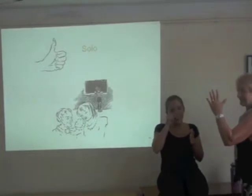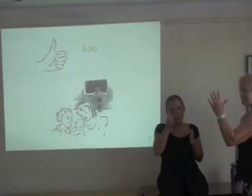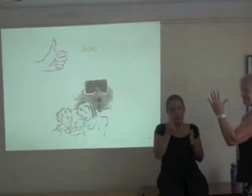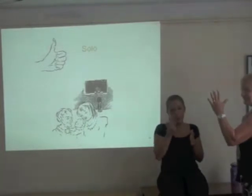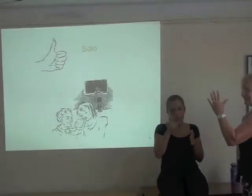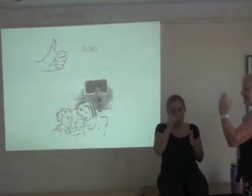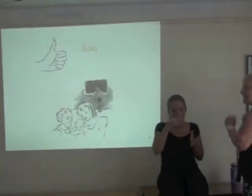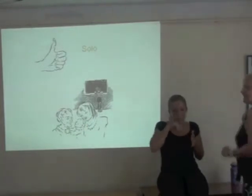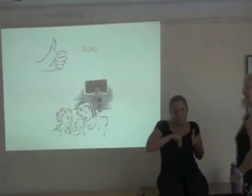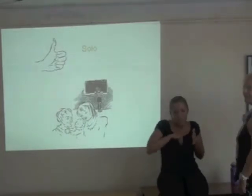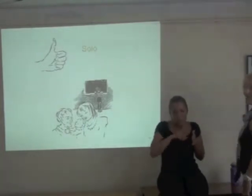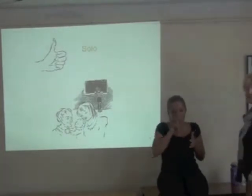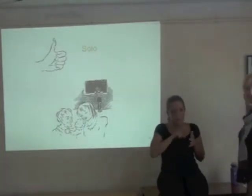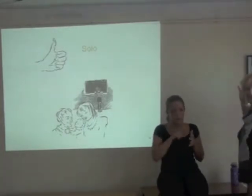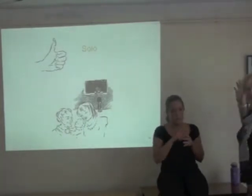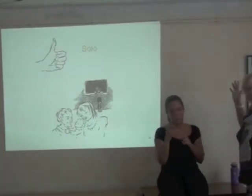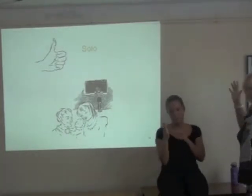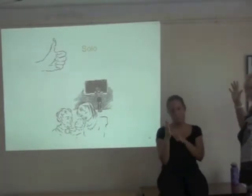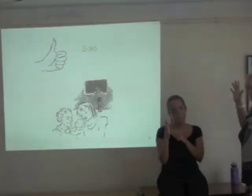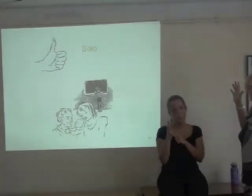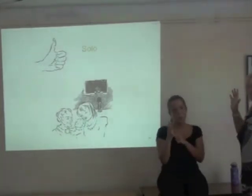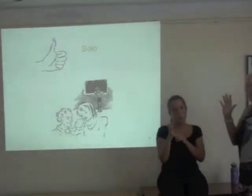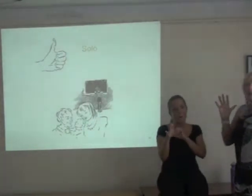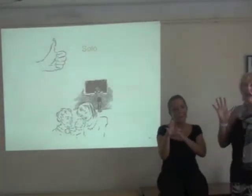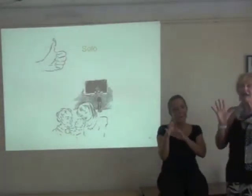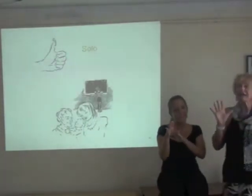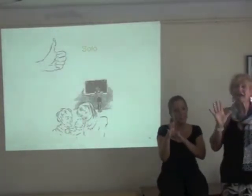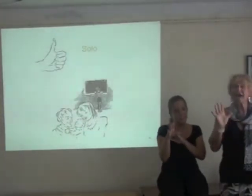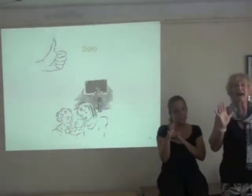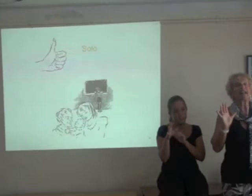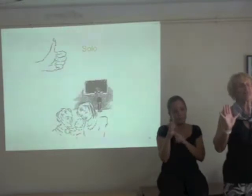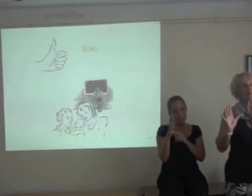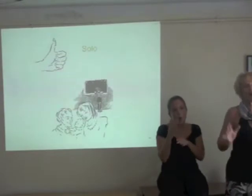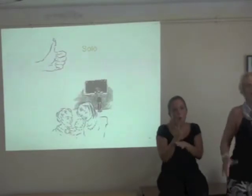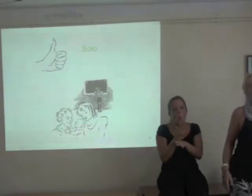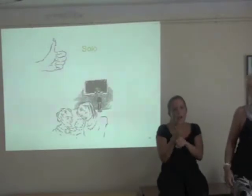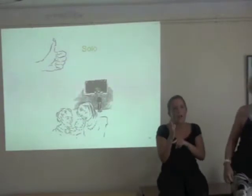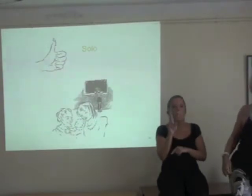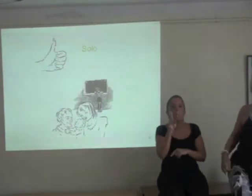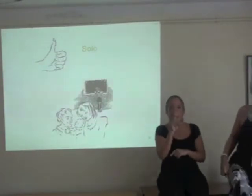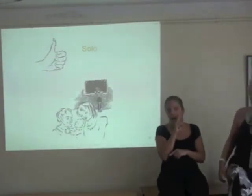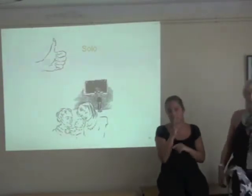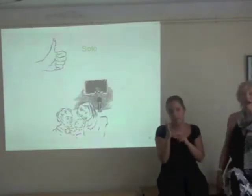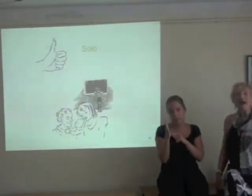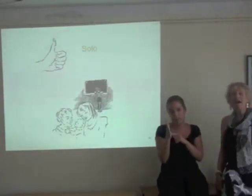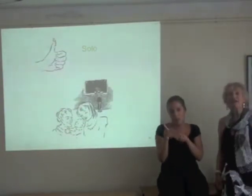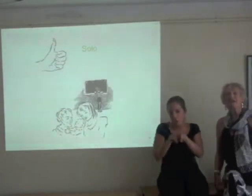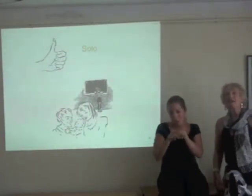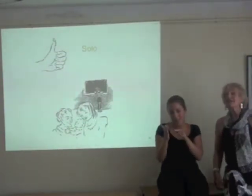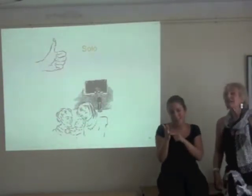izquierda. Y la mano derecha va a jugar a la